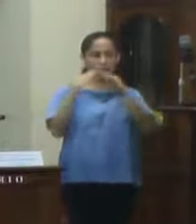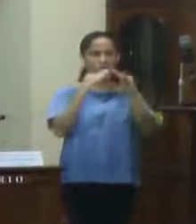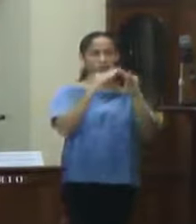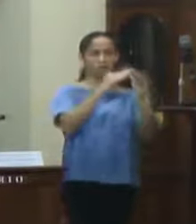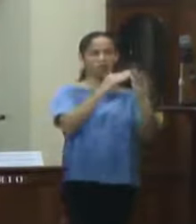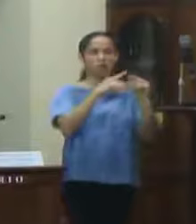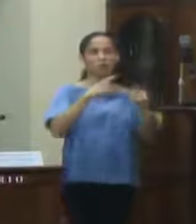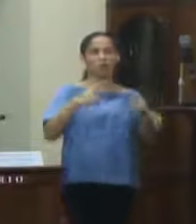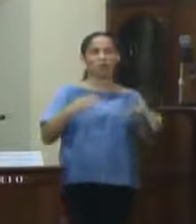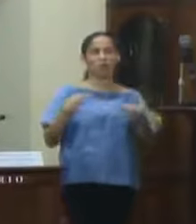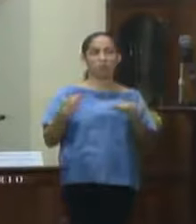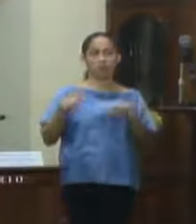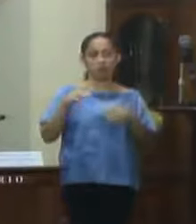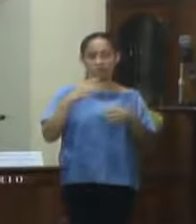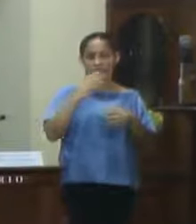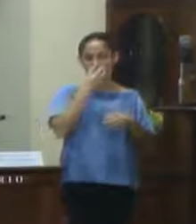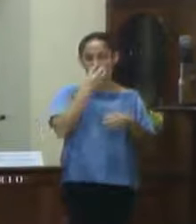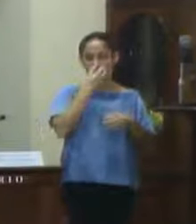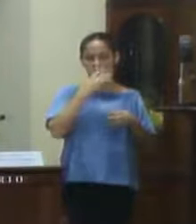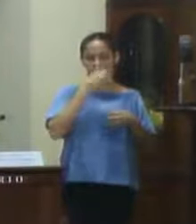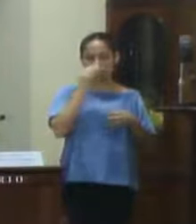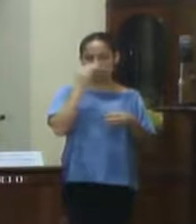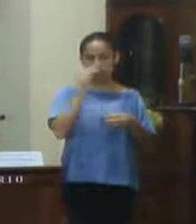diversos pontos do município.